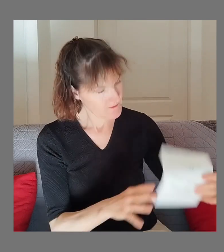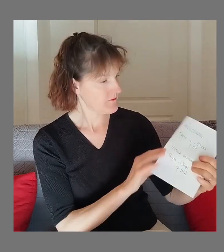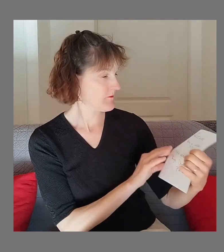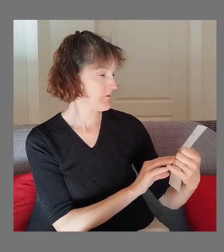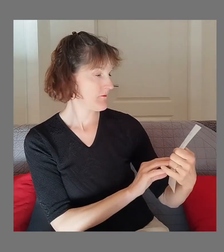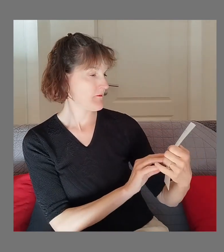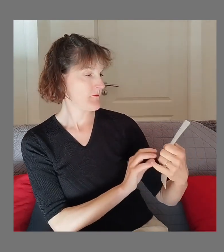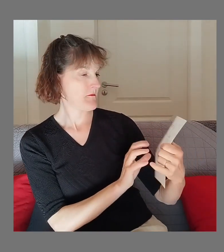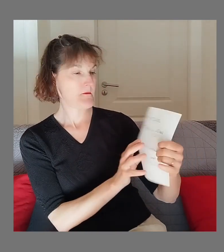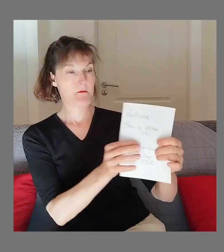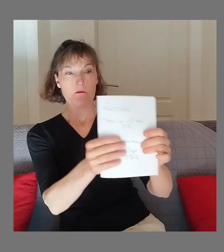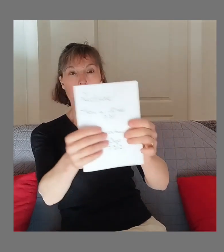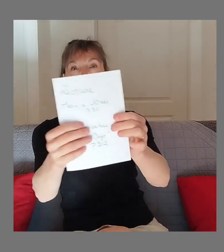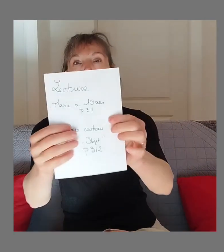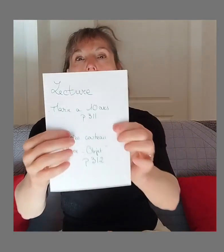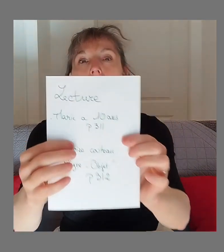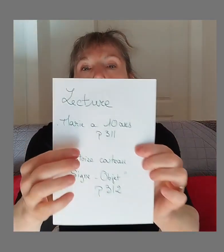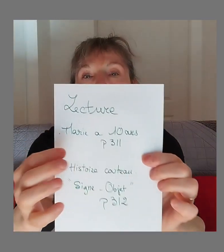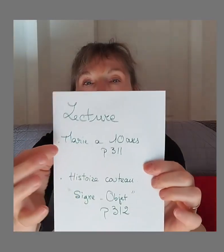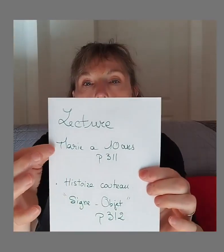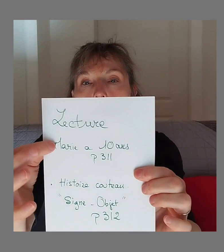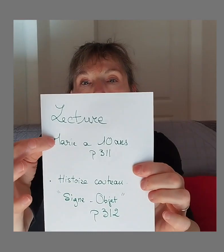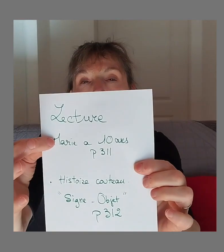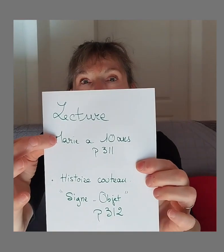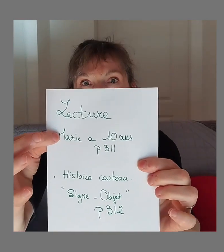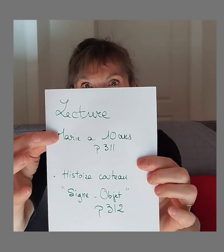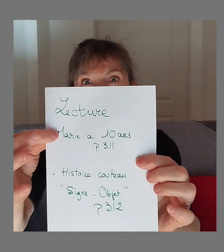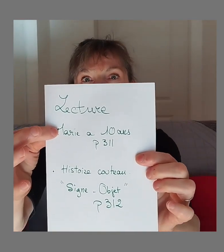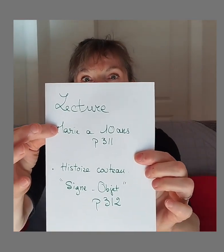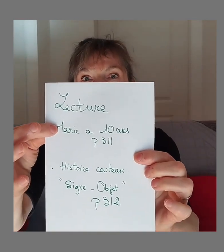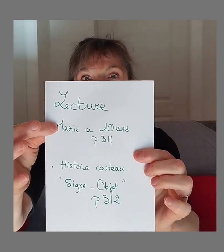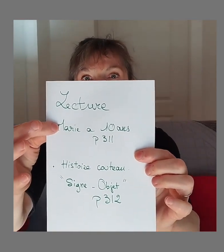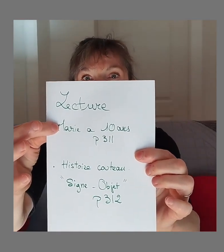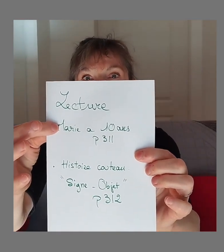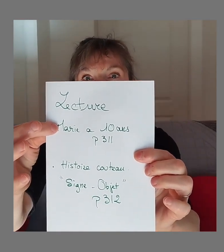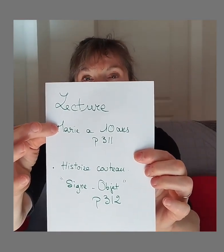page 311.